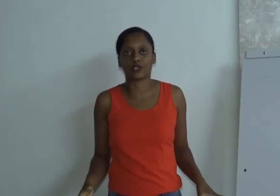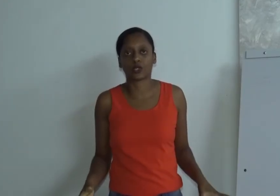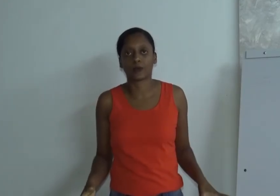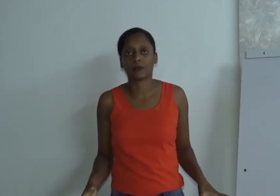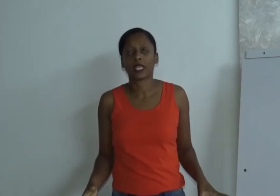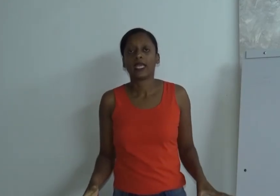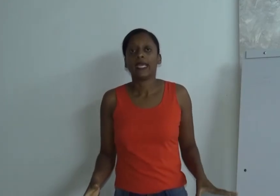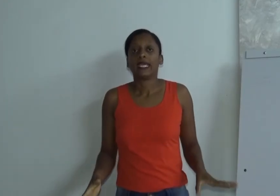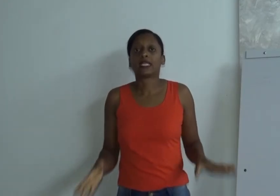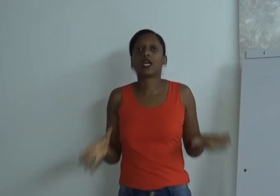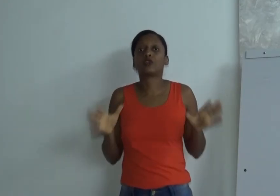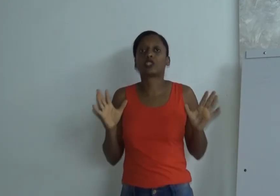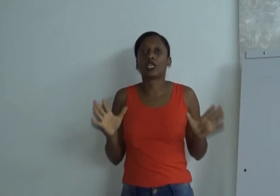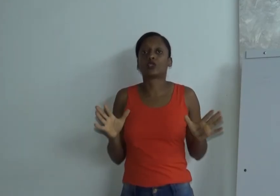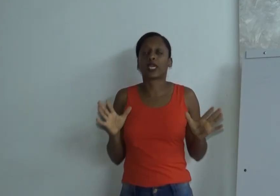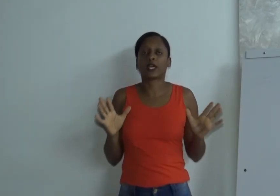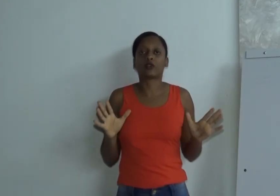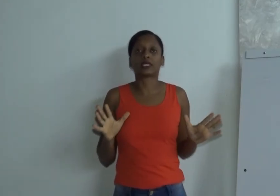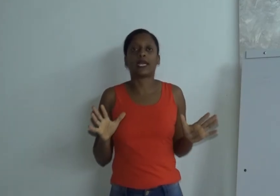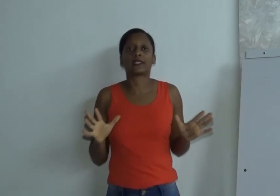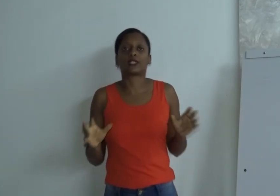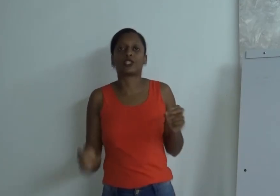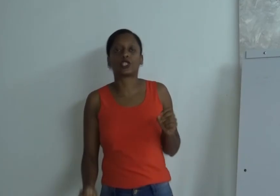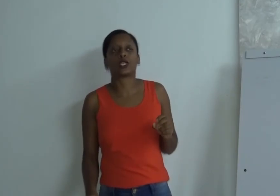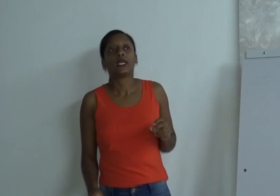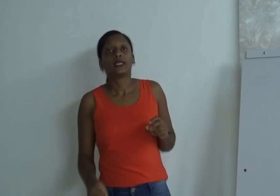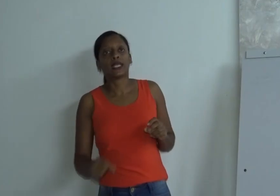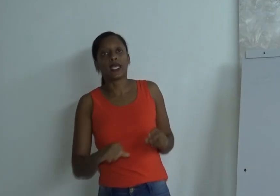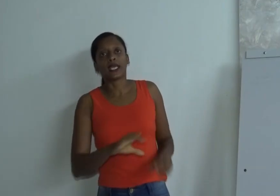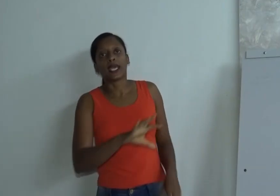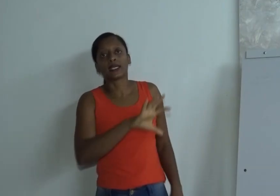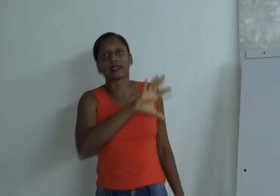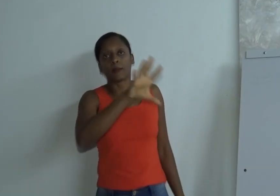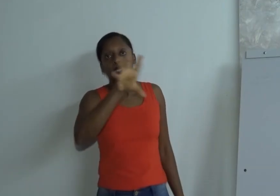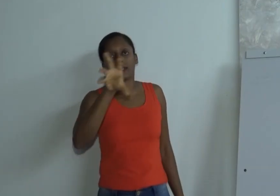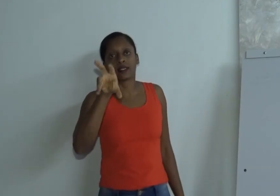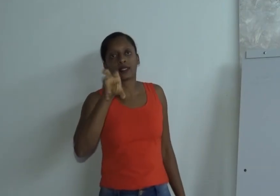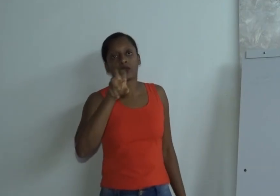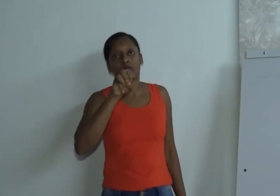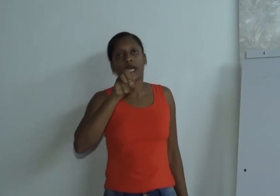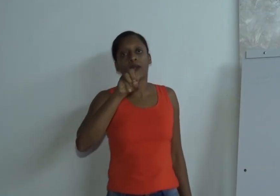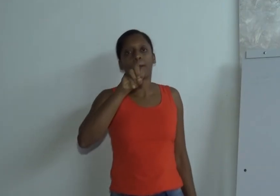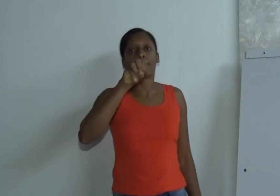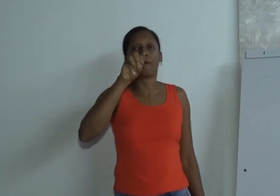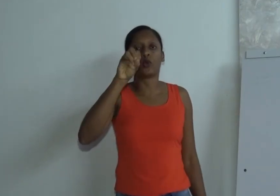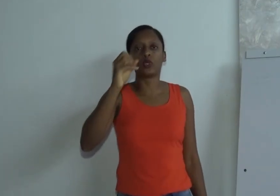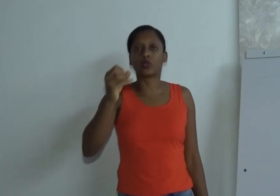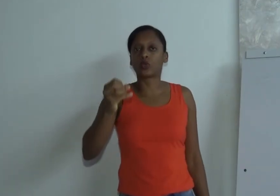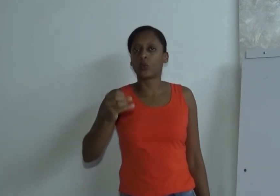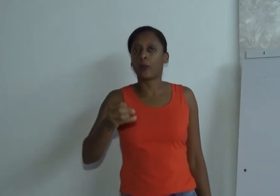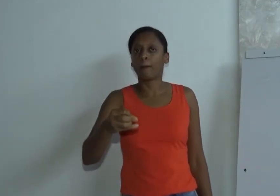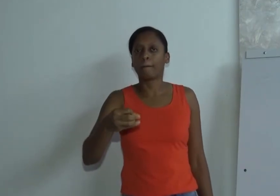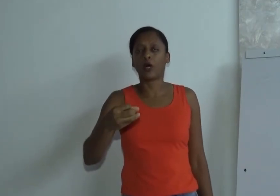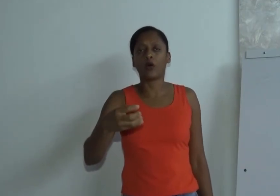resistente. Então, gente, o que acontece? A gente tem essa matriz celular muito